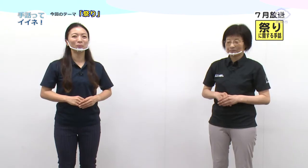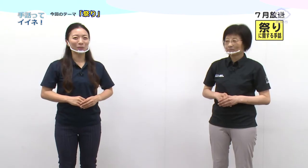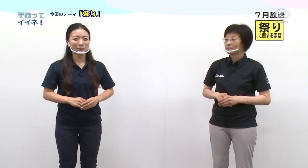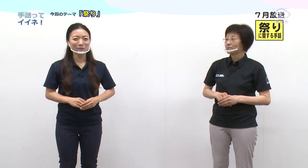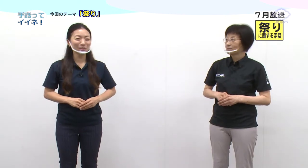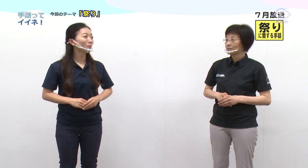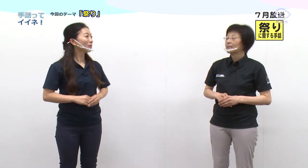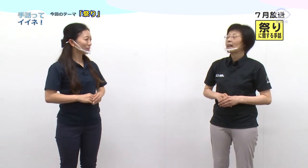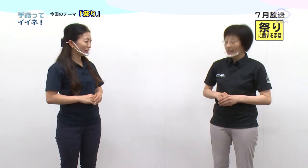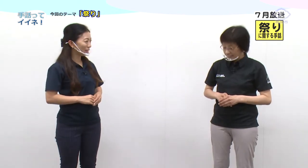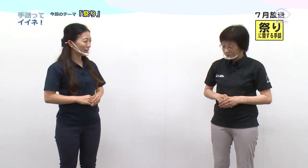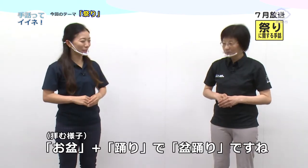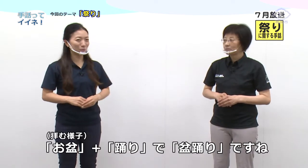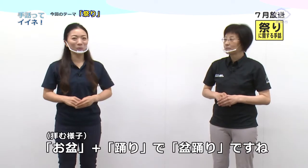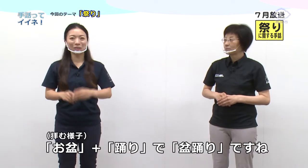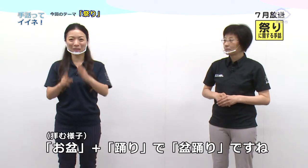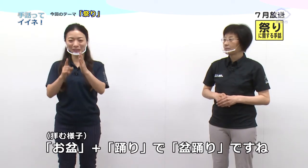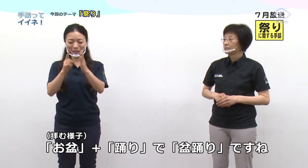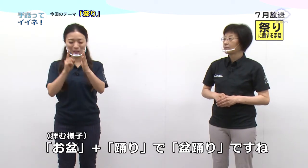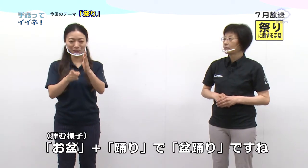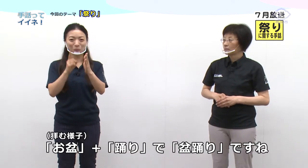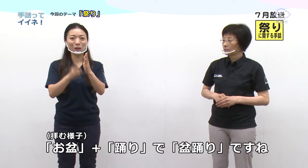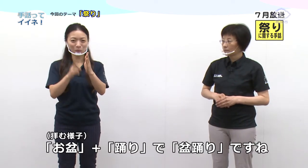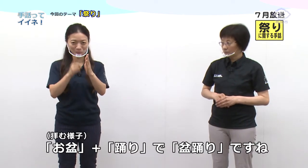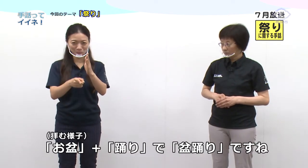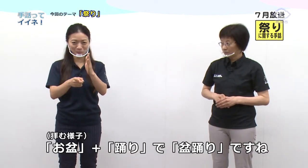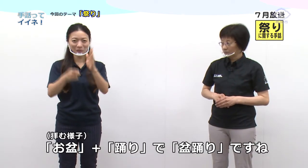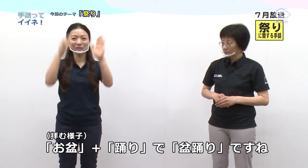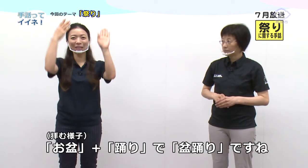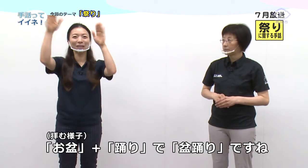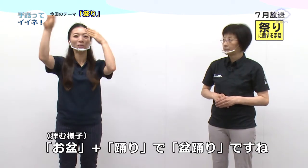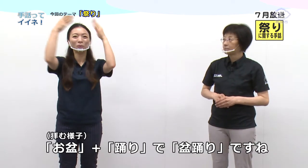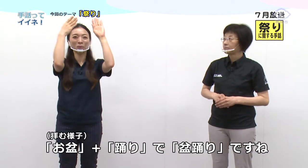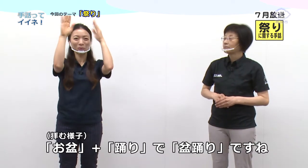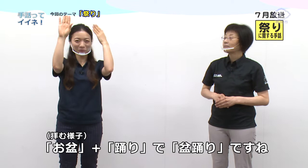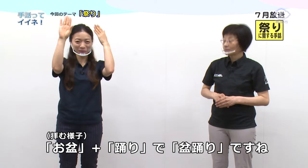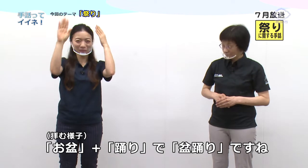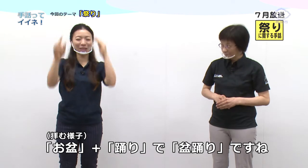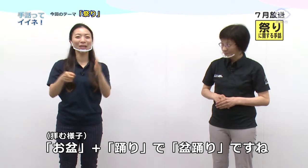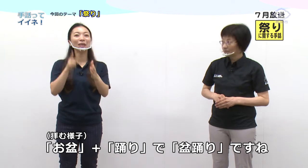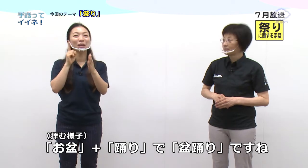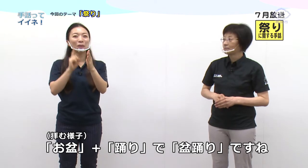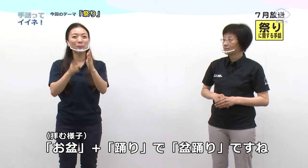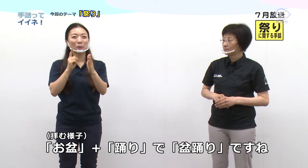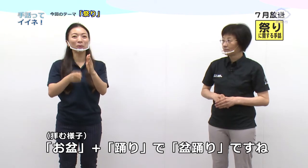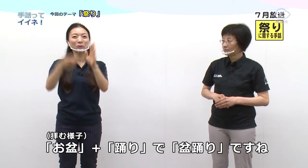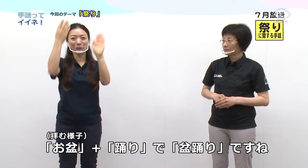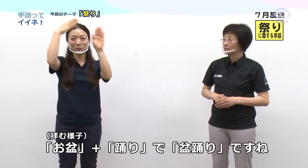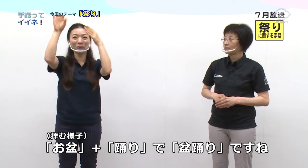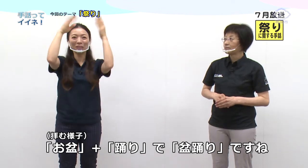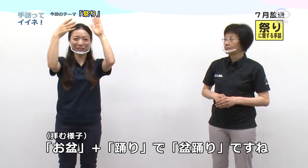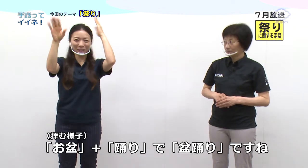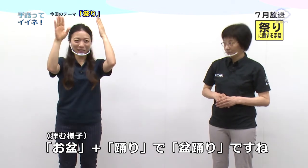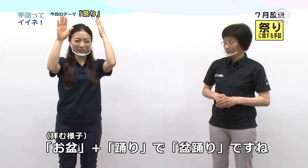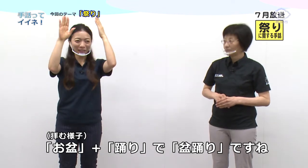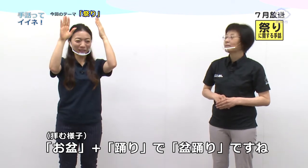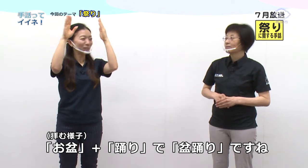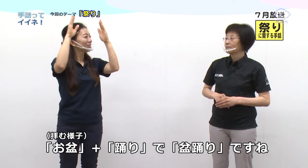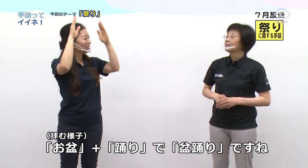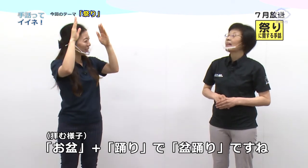はい、やってみますね。はい、お盆ですからね、拝む、そして踊る、で盆踊りっていう感じですね。